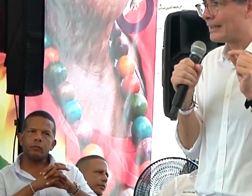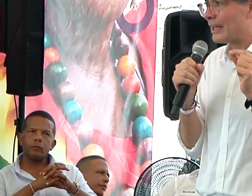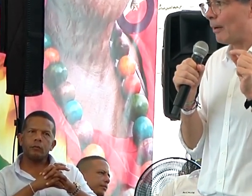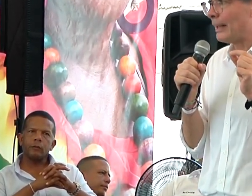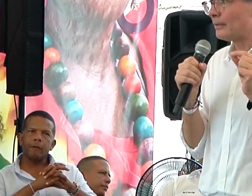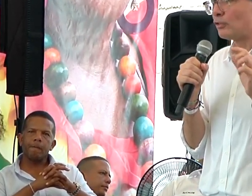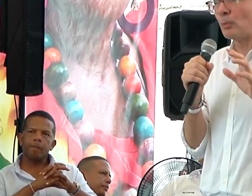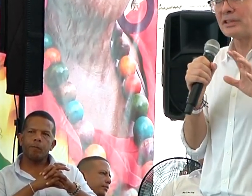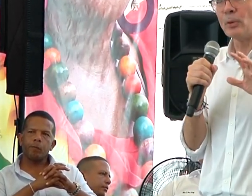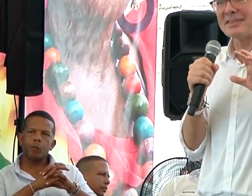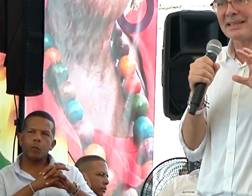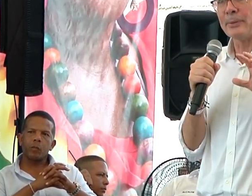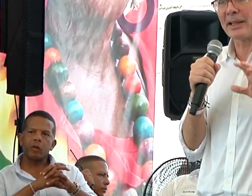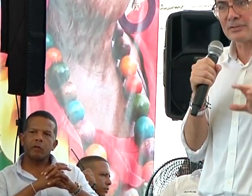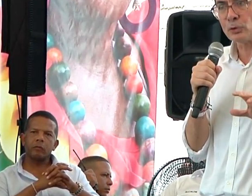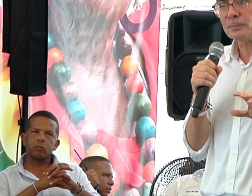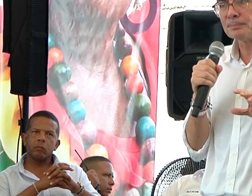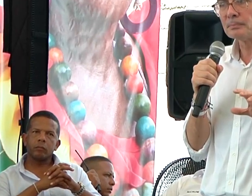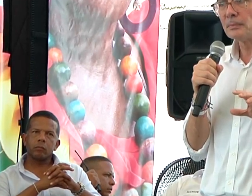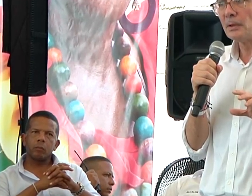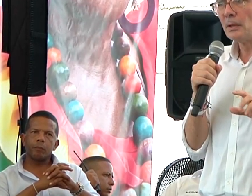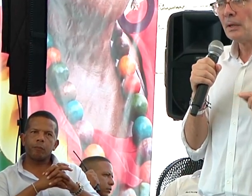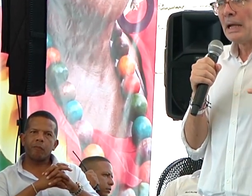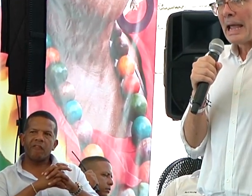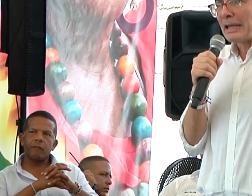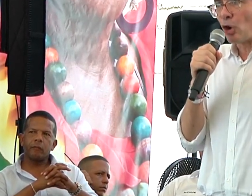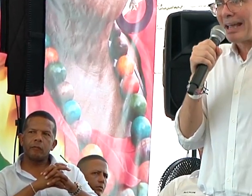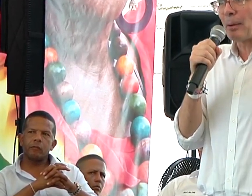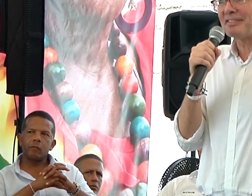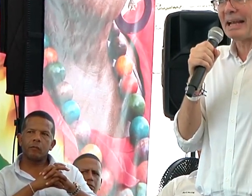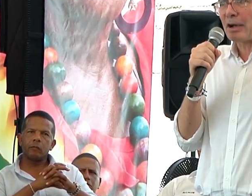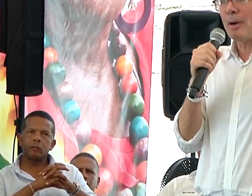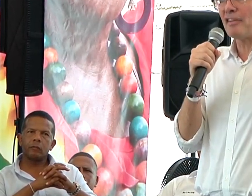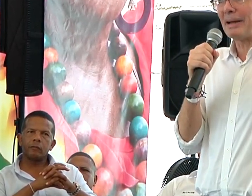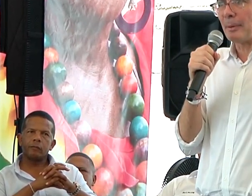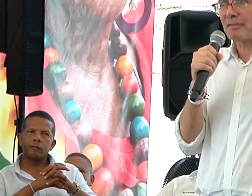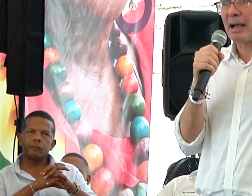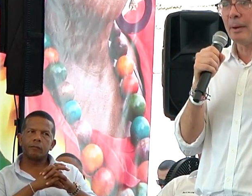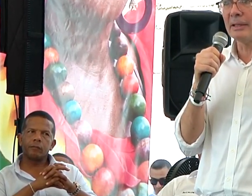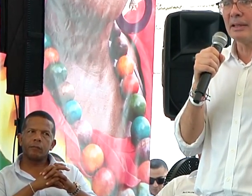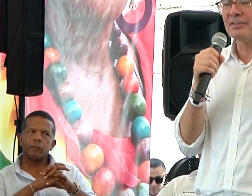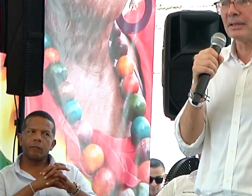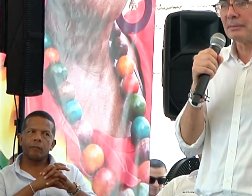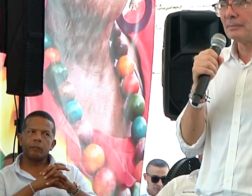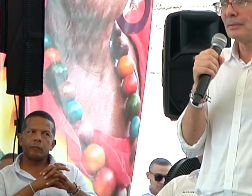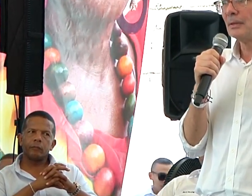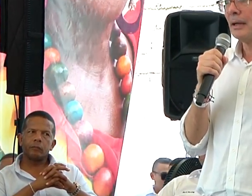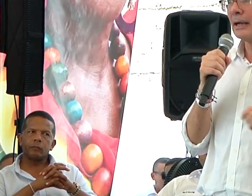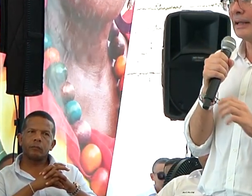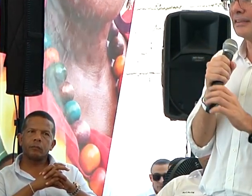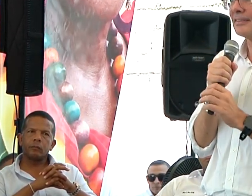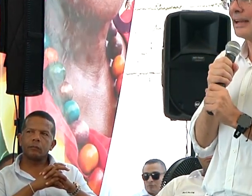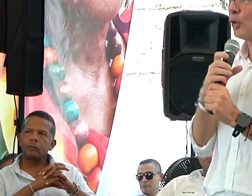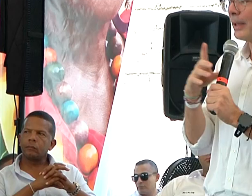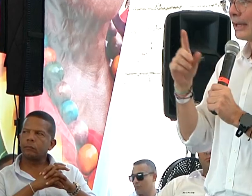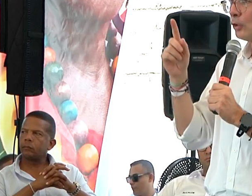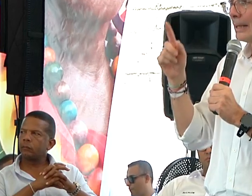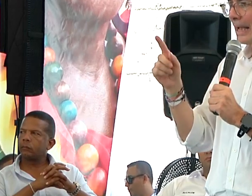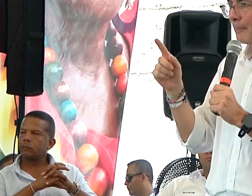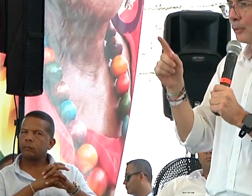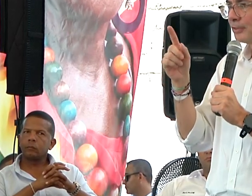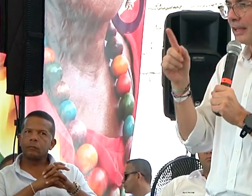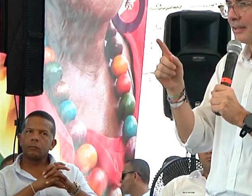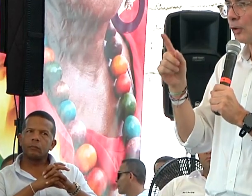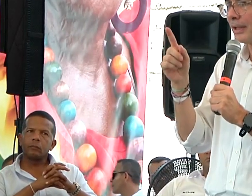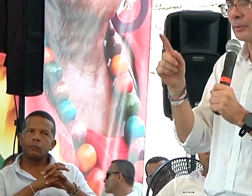construyendo colectivamente, es un motivo de celebración. Y yo quiero hacer eco a unas palabras que acaban de decir. Alguien dice, es el gobierno